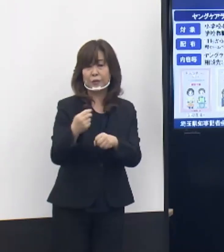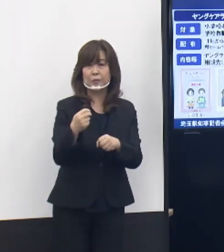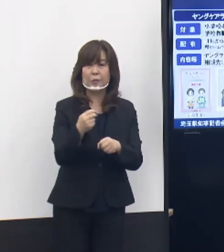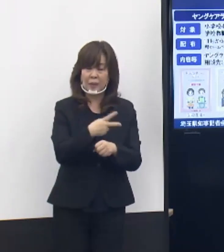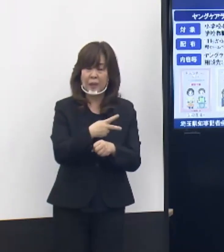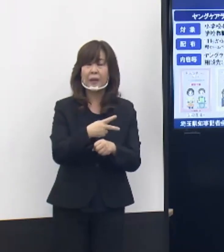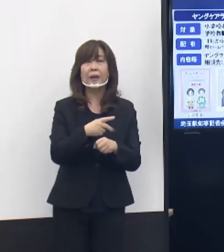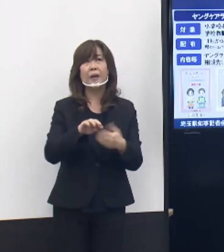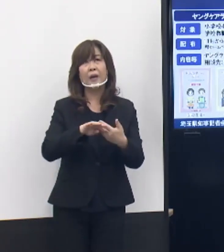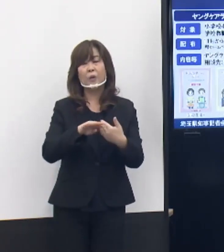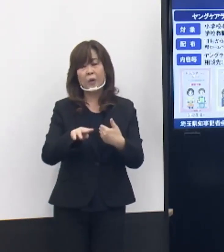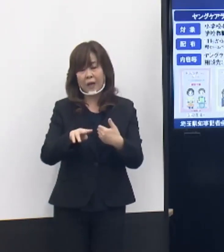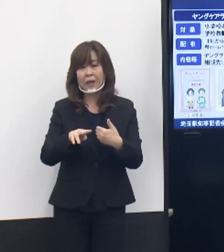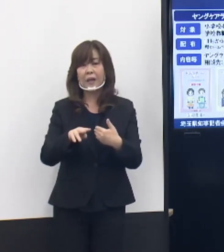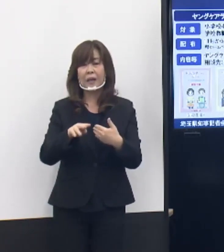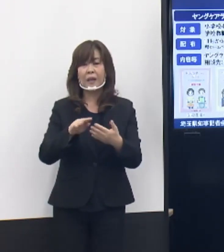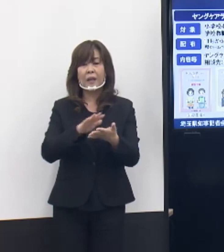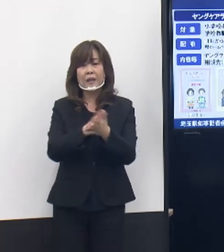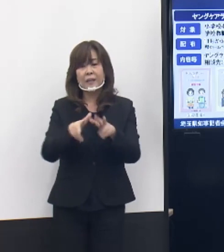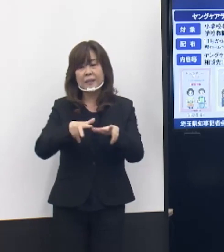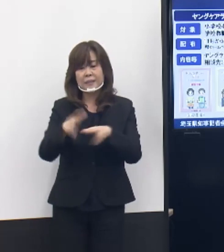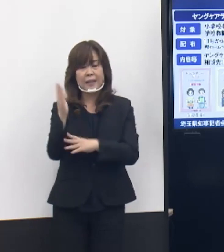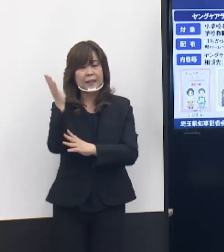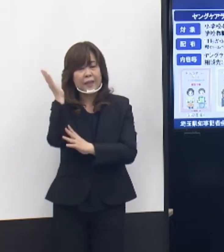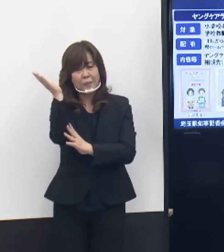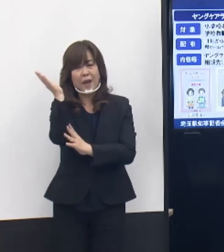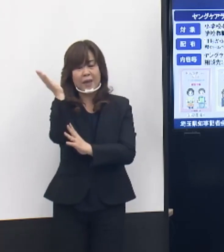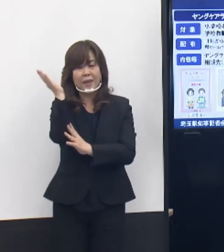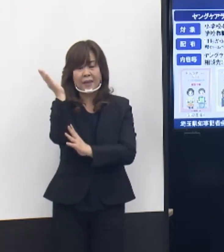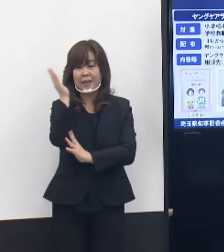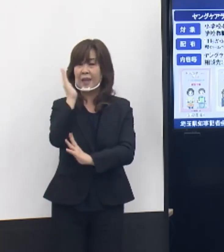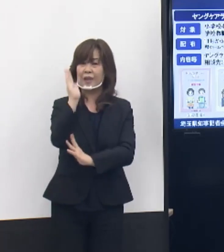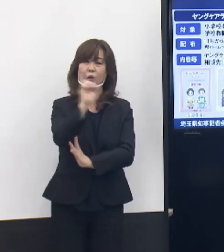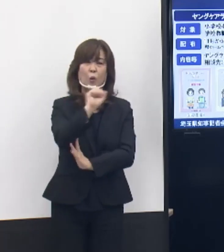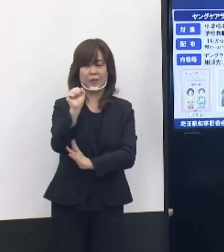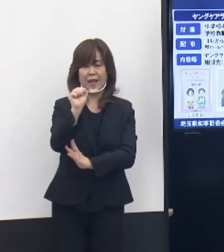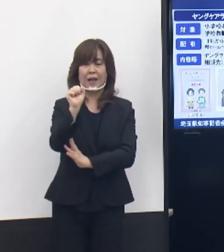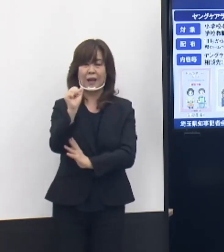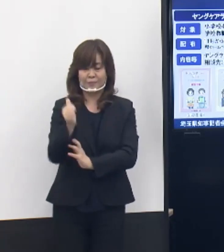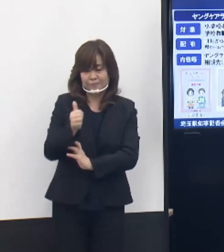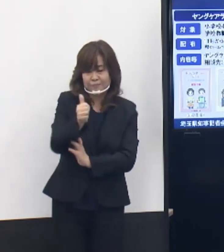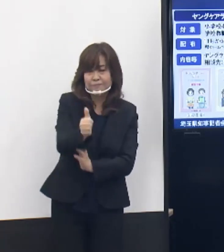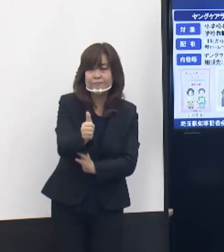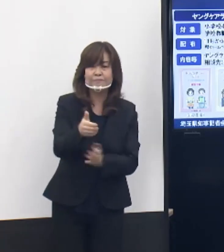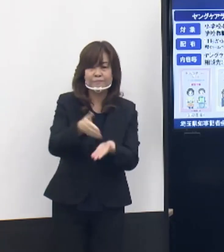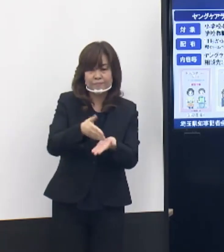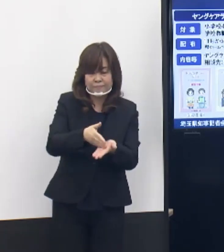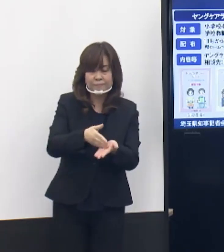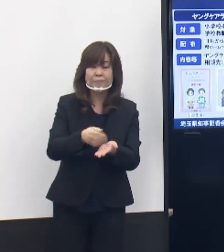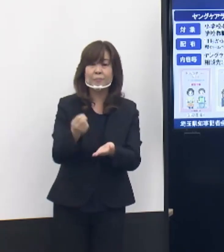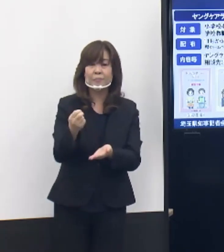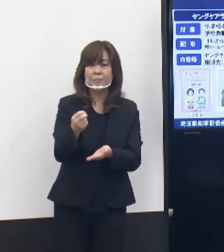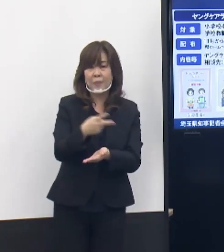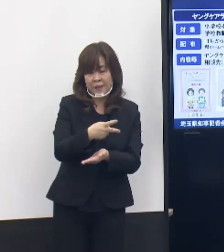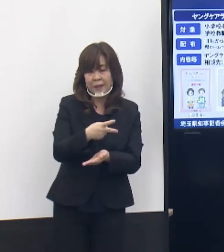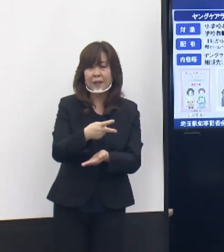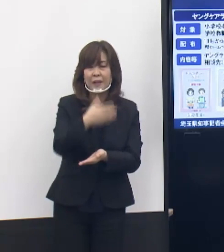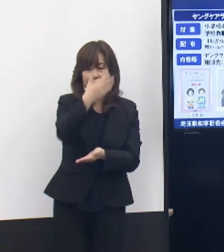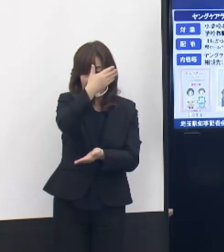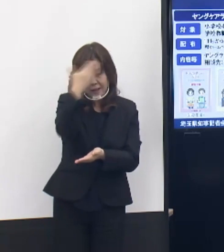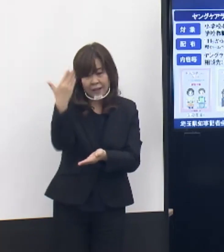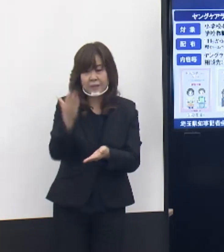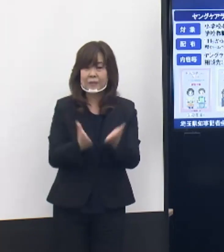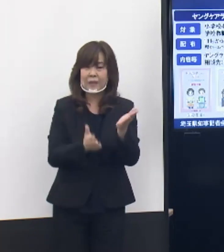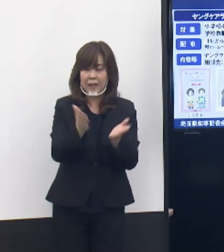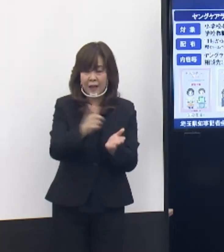その、県政出前講座、あるいはヤングケアラーのサポートクラス、教育福祉合同